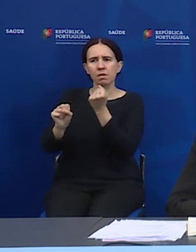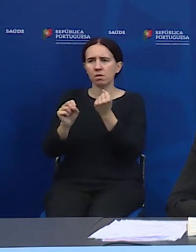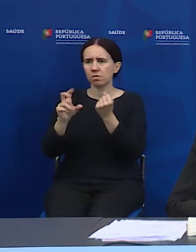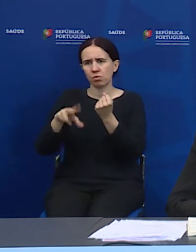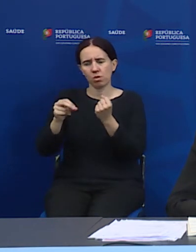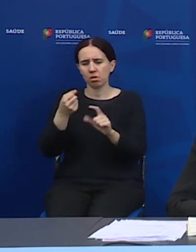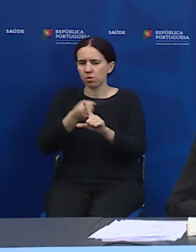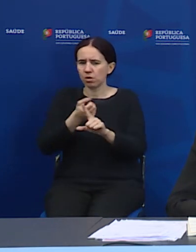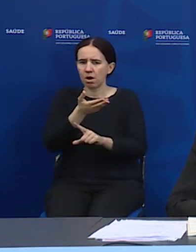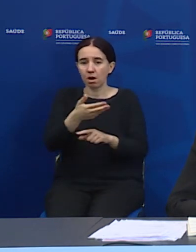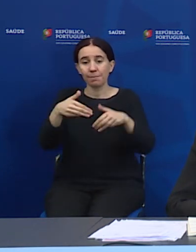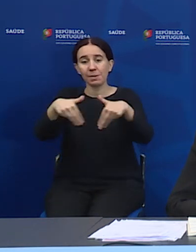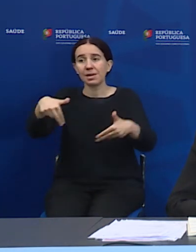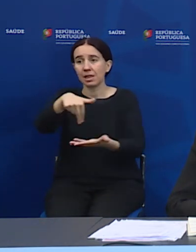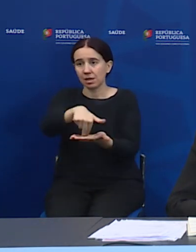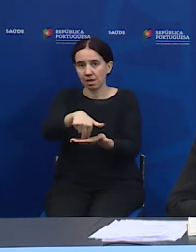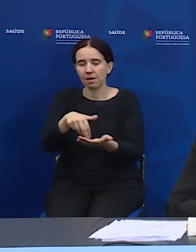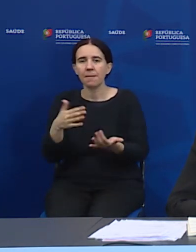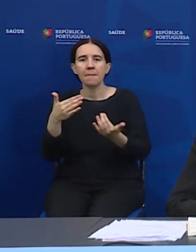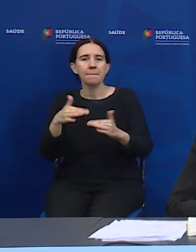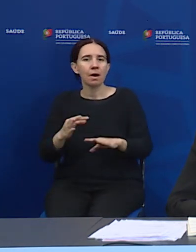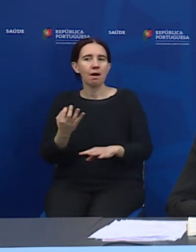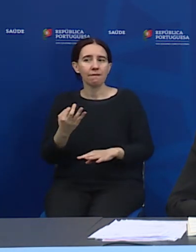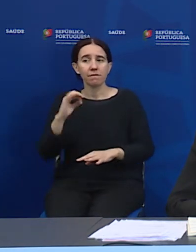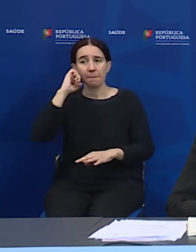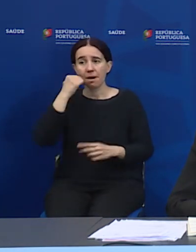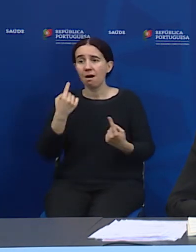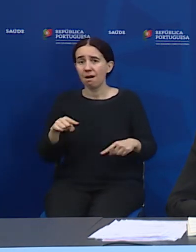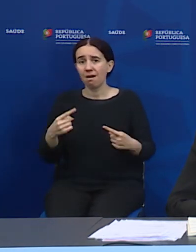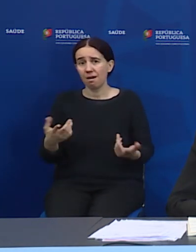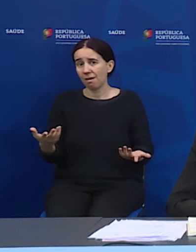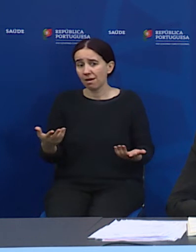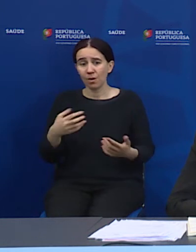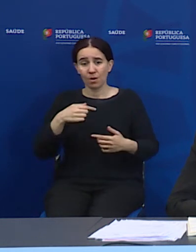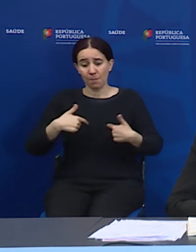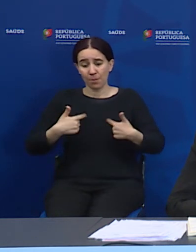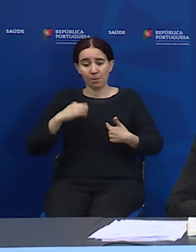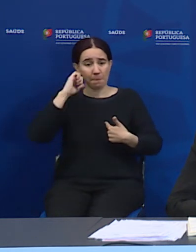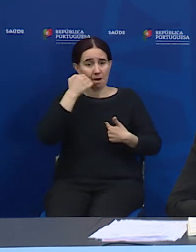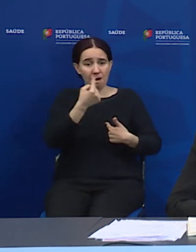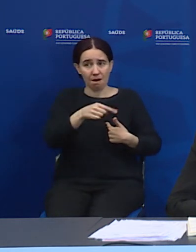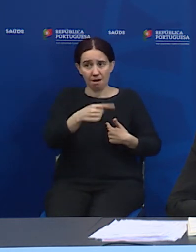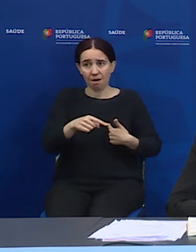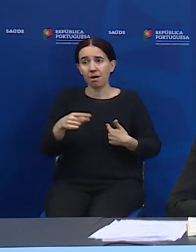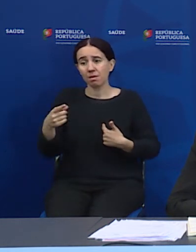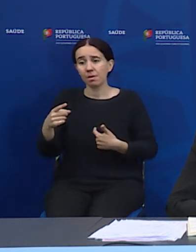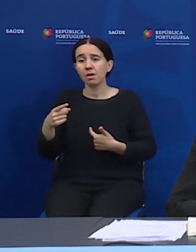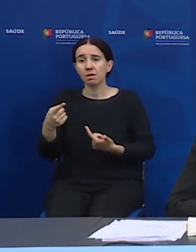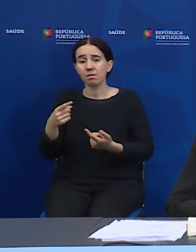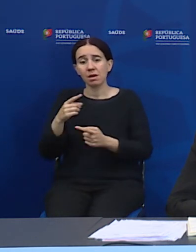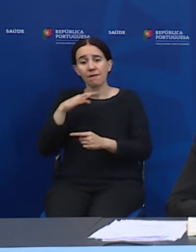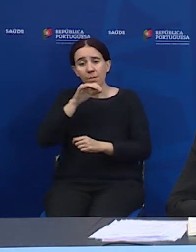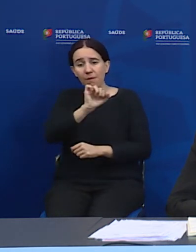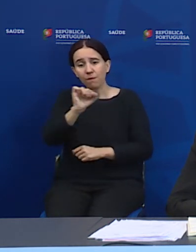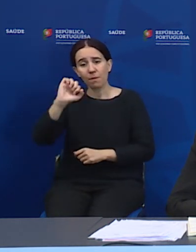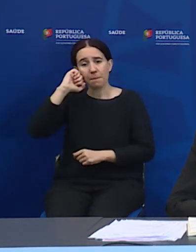estão na primeira linha mas de facto há consequências a consequências para os próprios ea consequências para